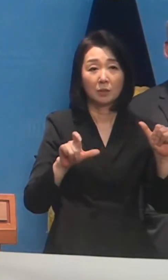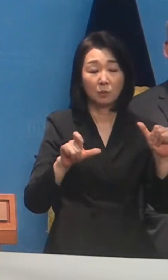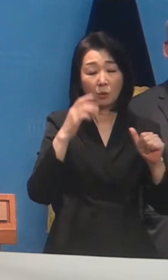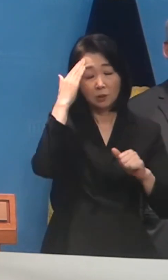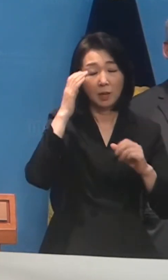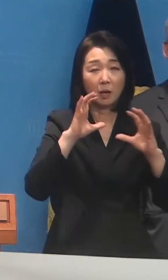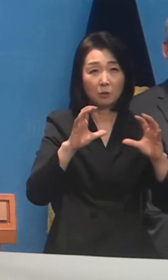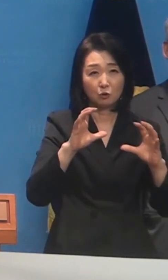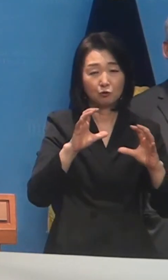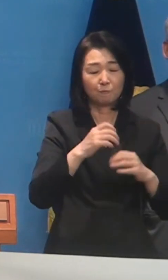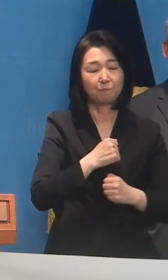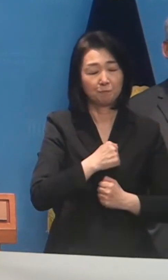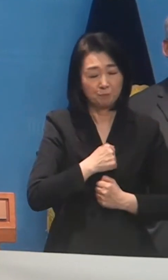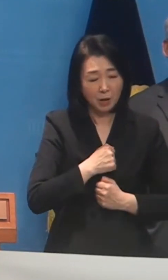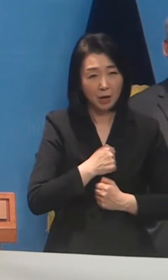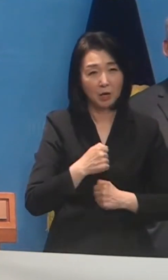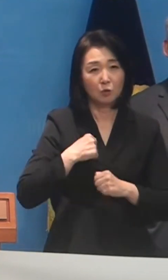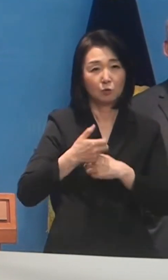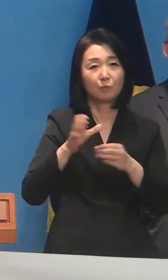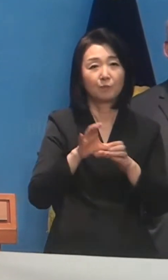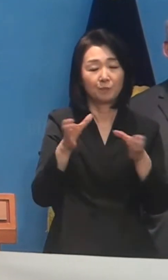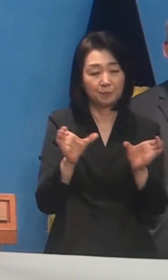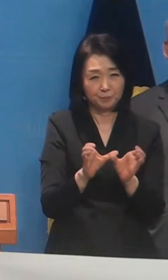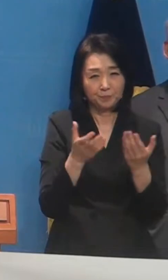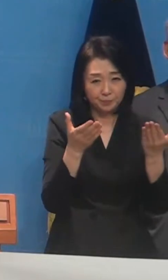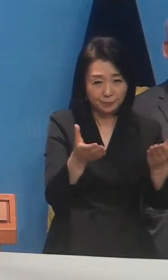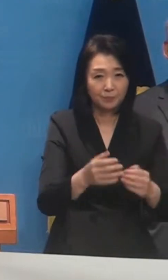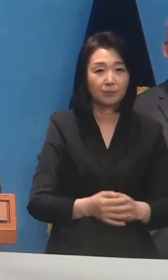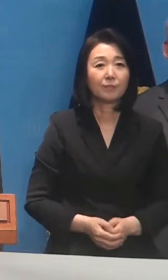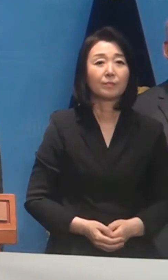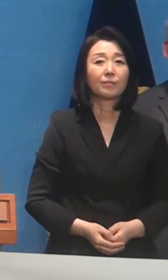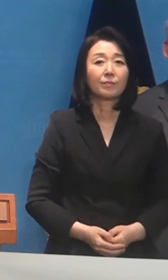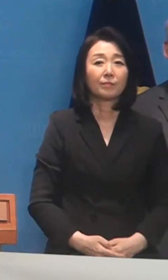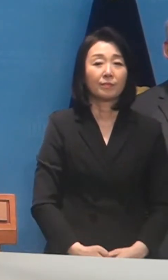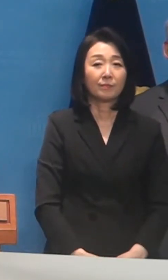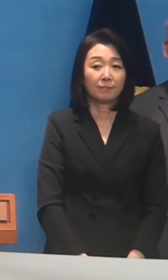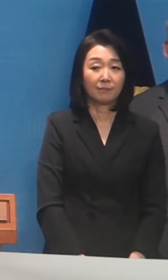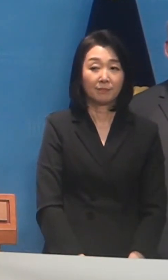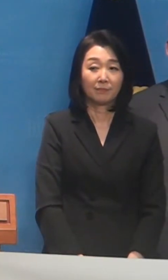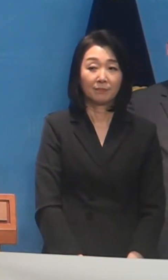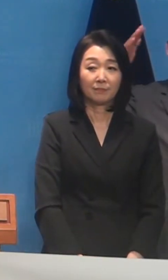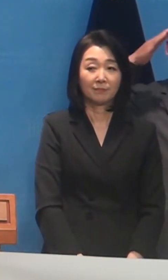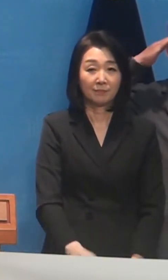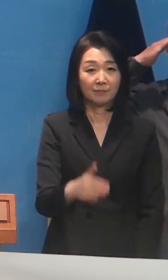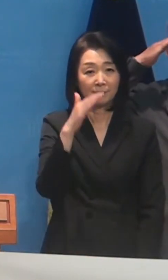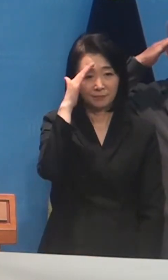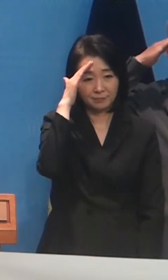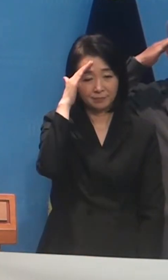대한민국 수호 예비역 장성단 일동 체력 응애